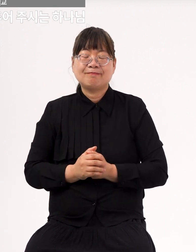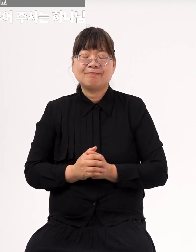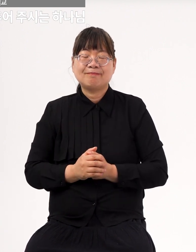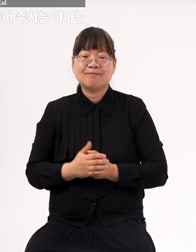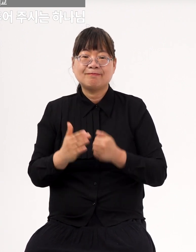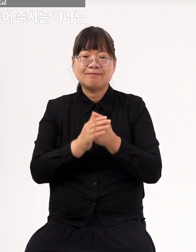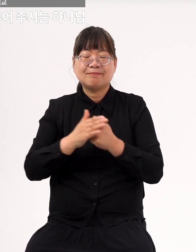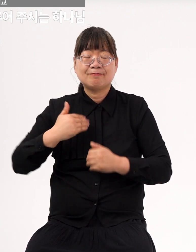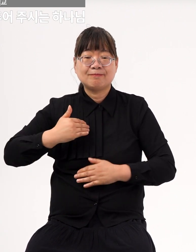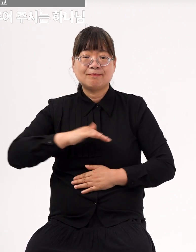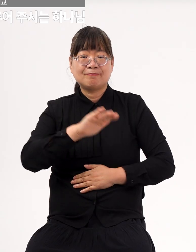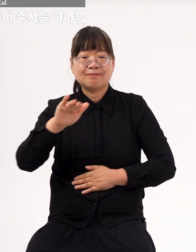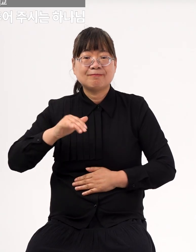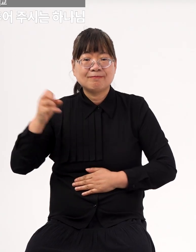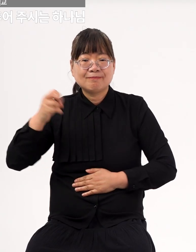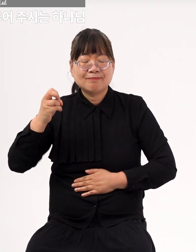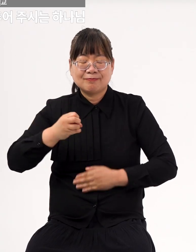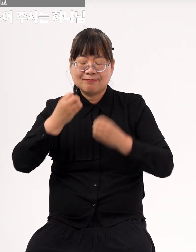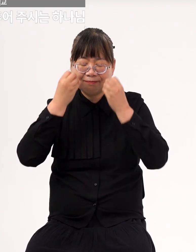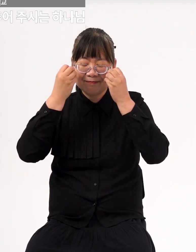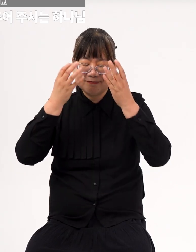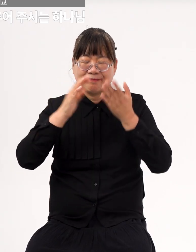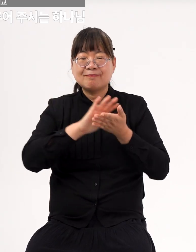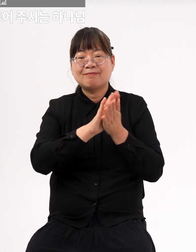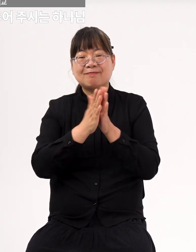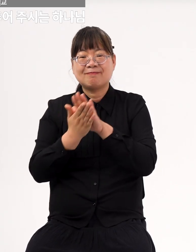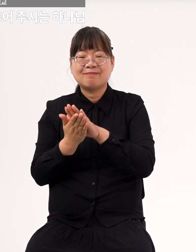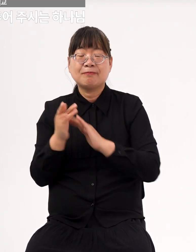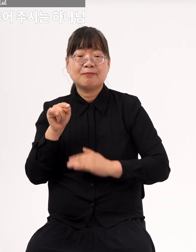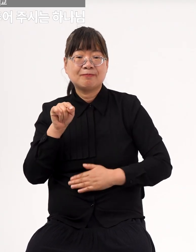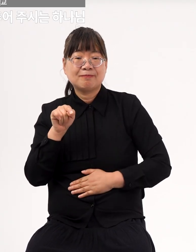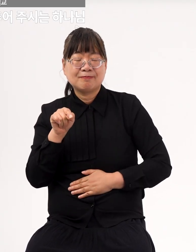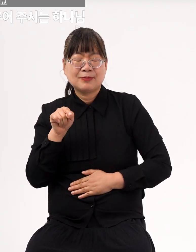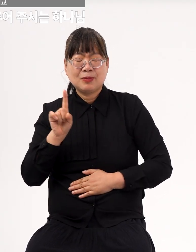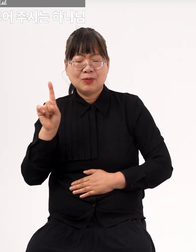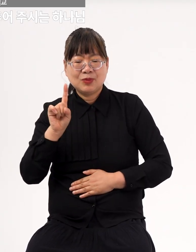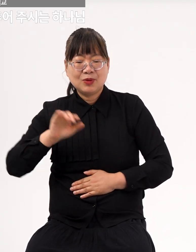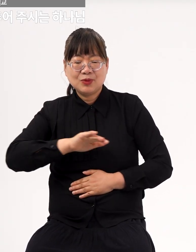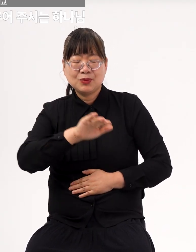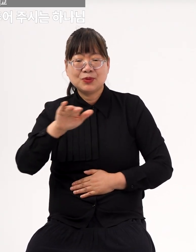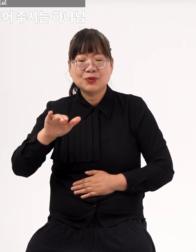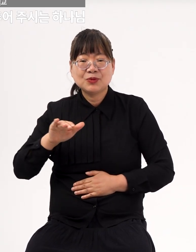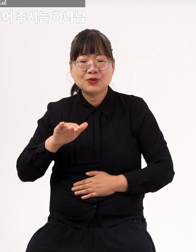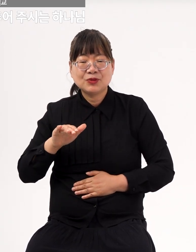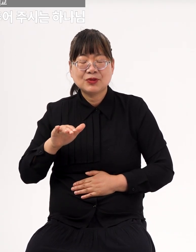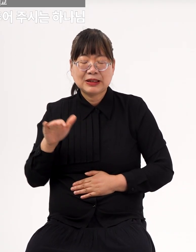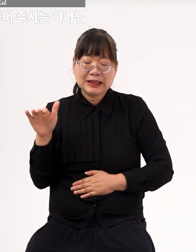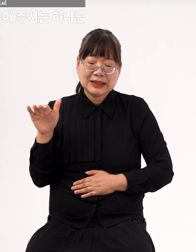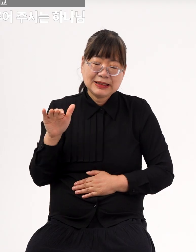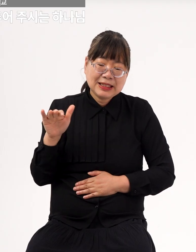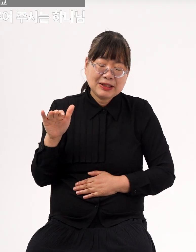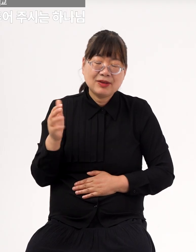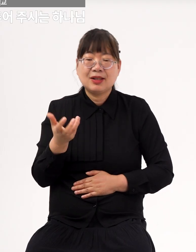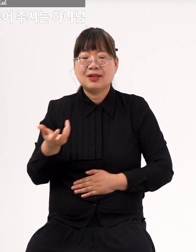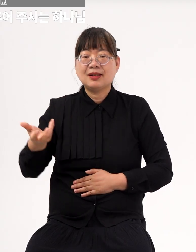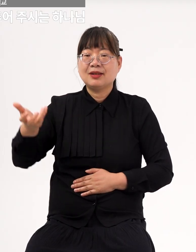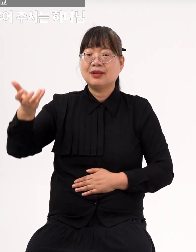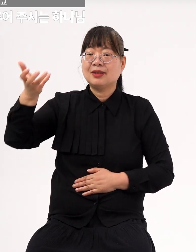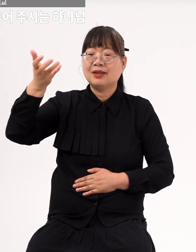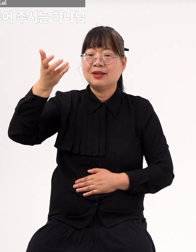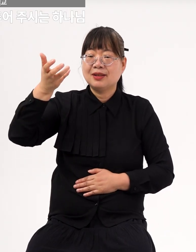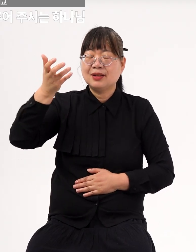그러니까 우리는 자꾸 새로워진다는 것이 뭔가 우리 레벨이 업그레이드